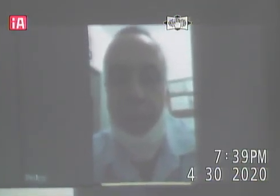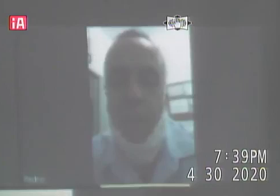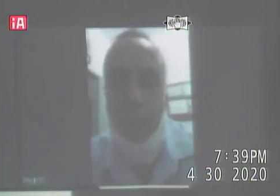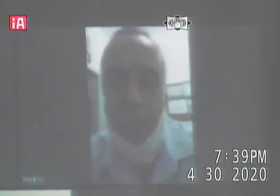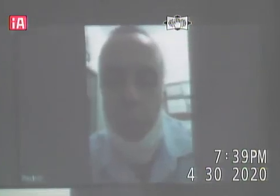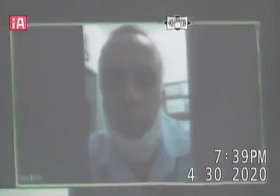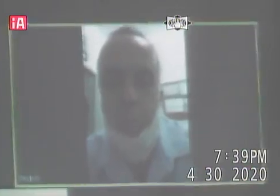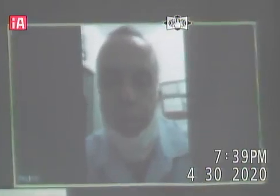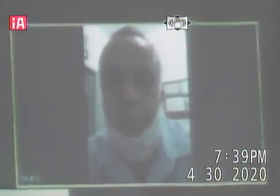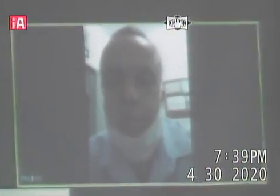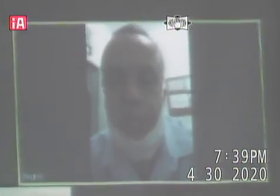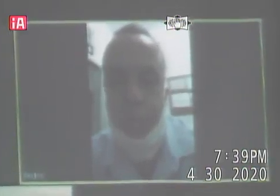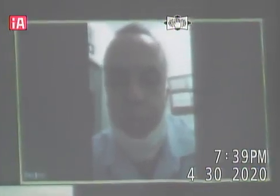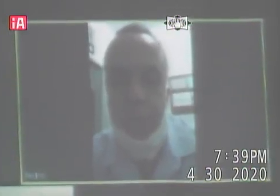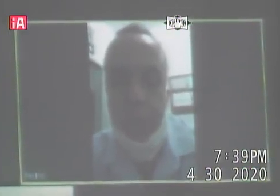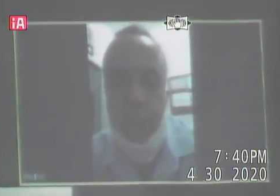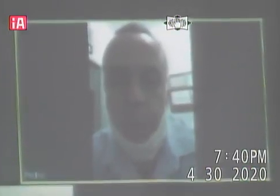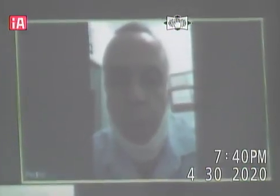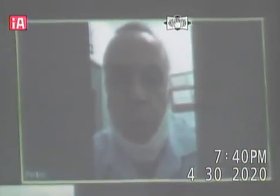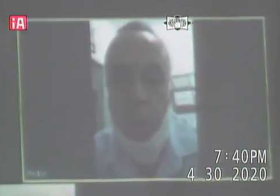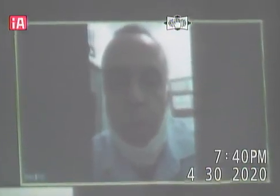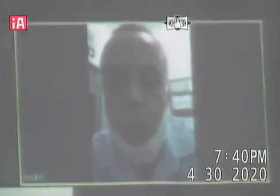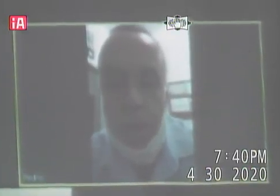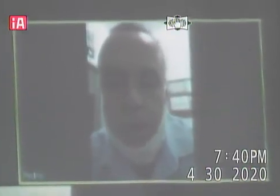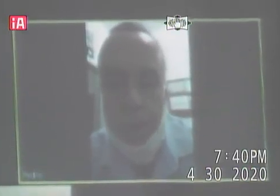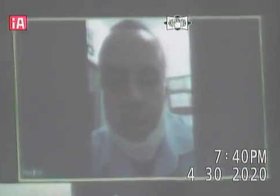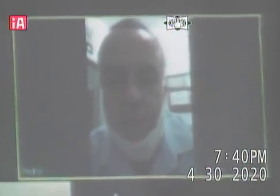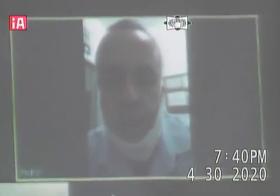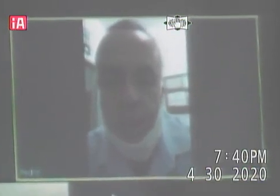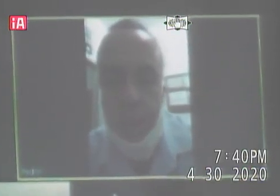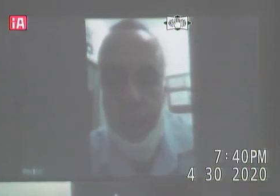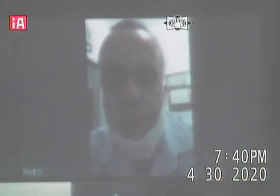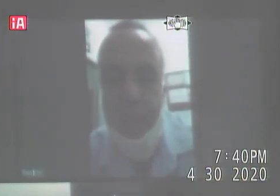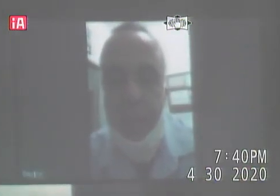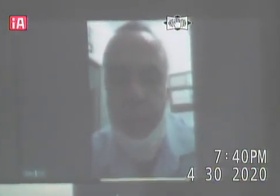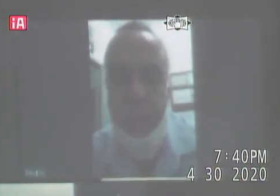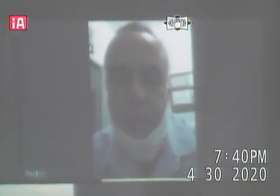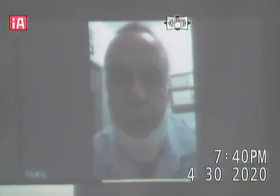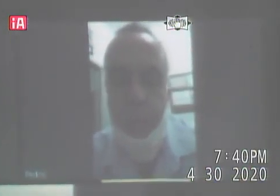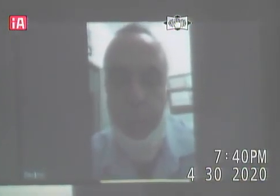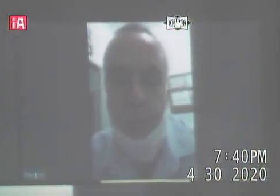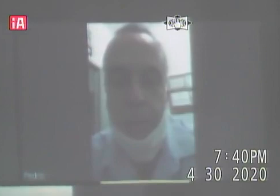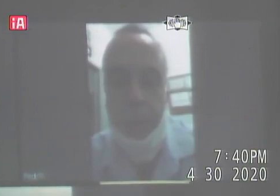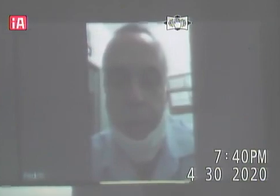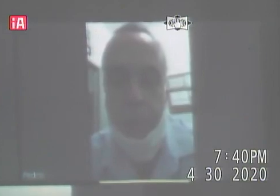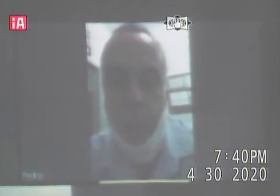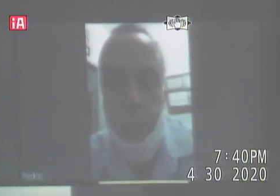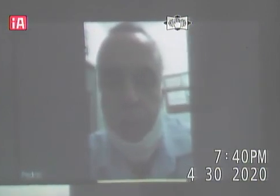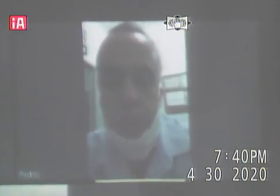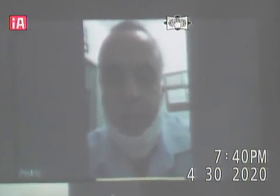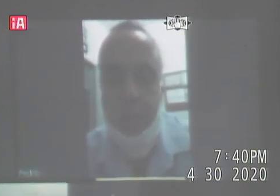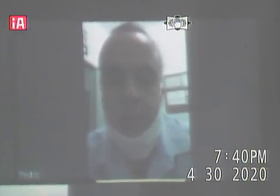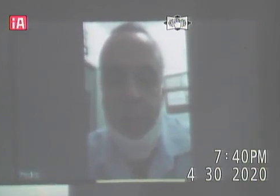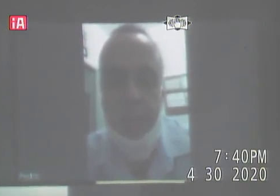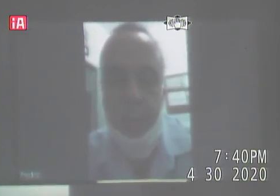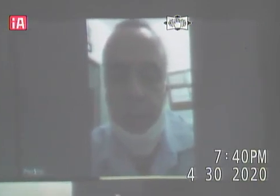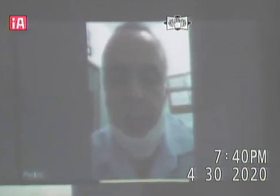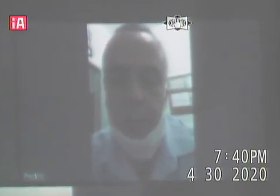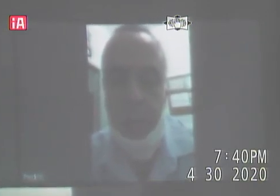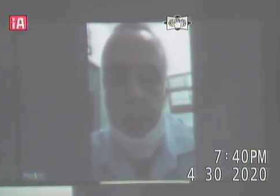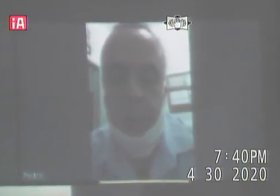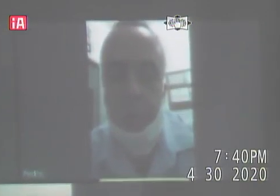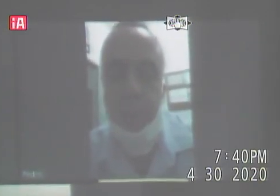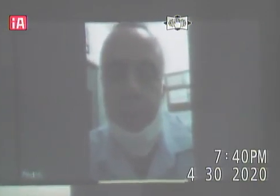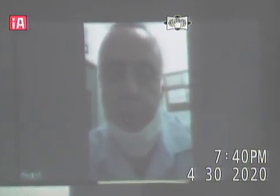Tem os grupos desse país que colocam milhões nas camisas de futebol, nas